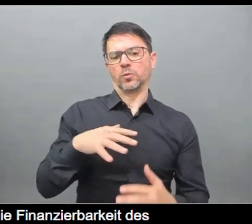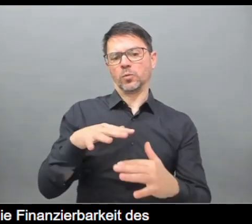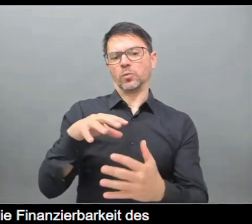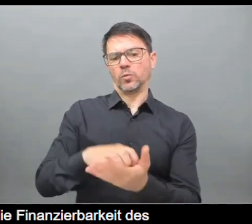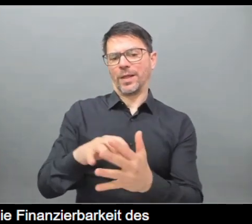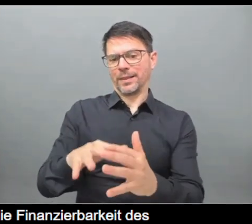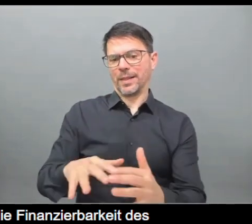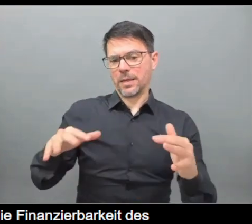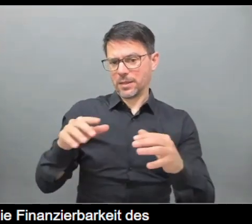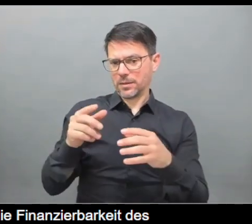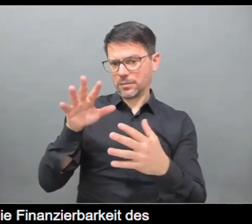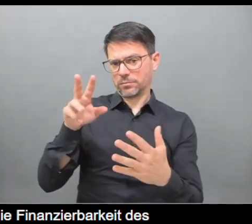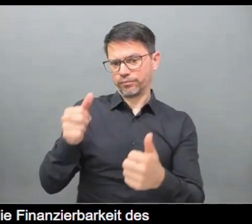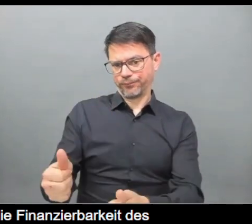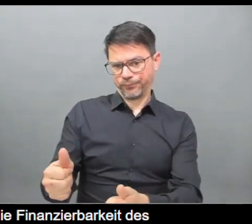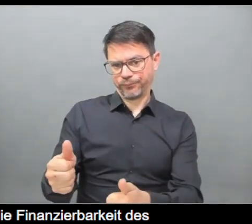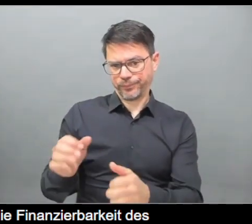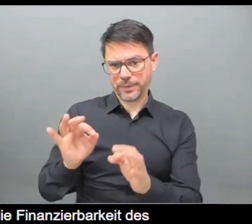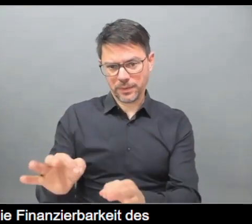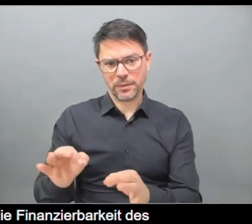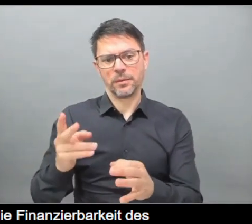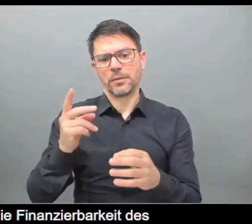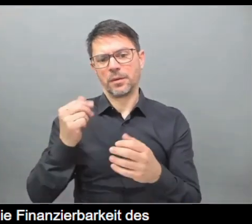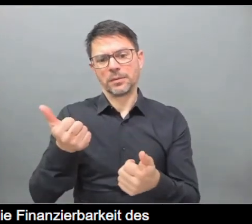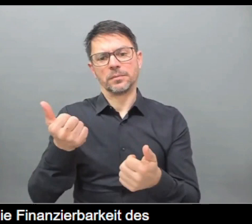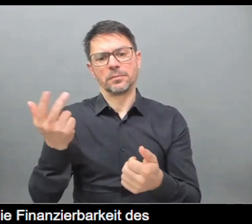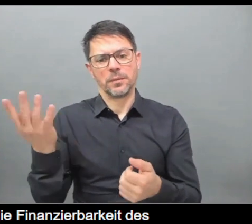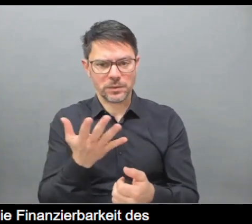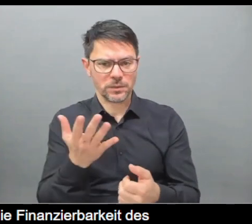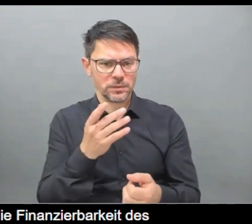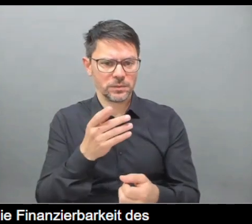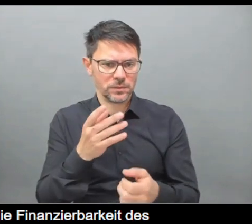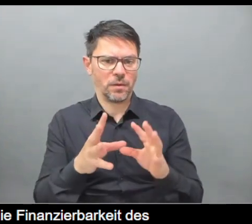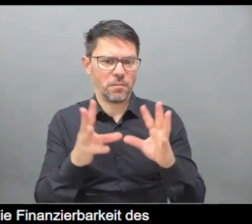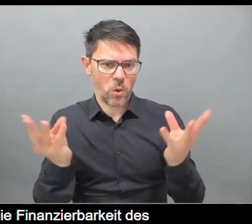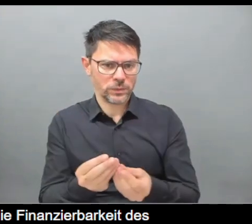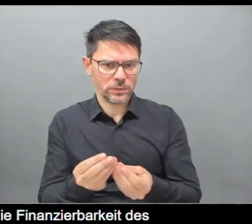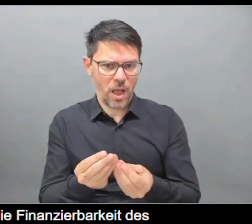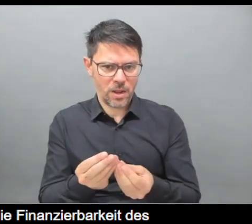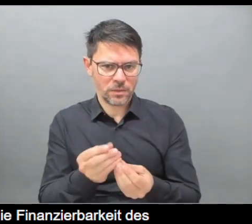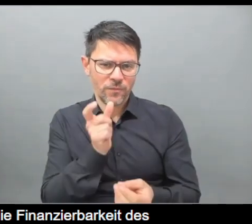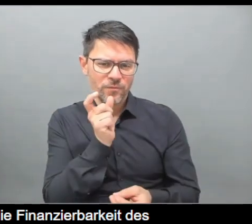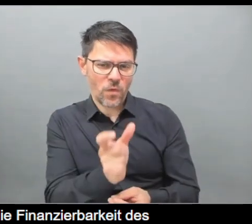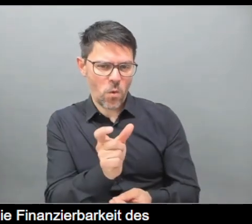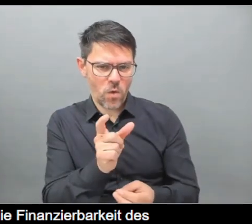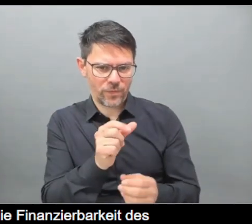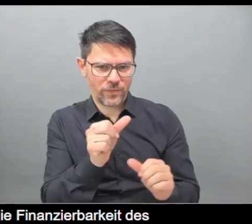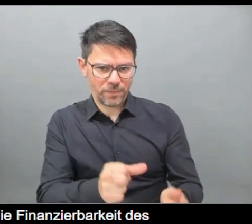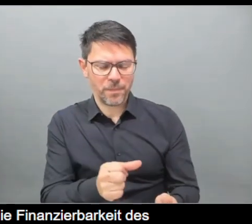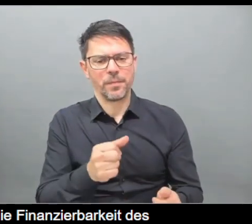müssen diese Vorhaltepauschalen mindestens bei 60 Prozent des Budgets angesetzt werden, um auch wirklich Wirkung entfalten zu können.